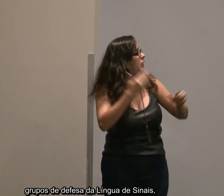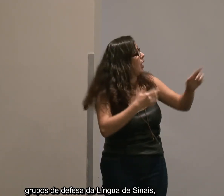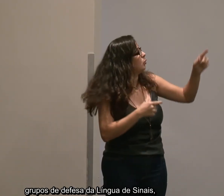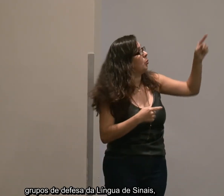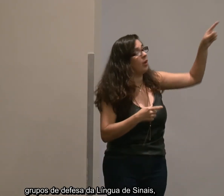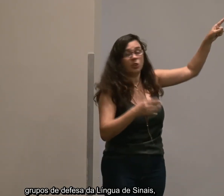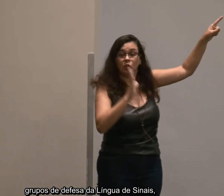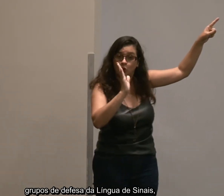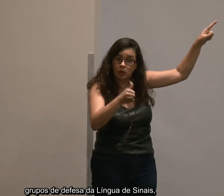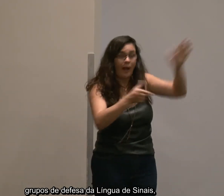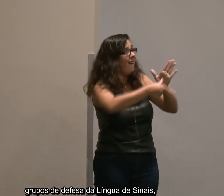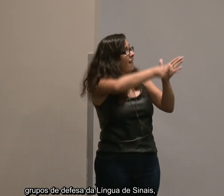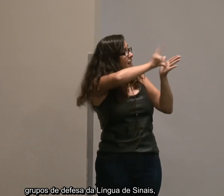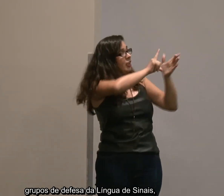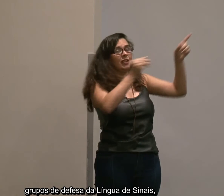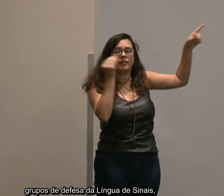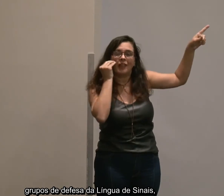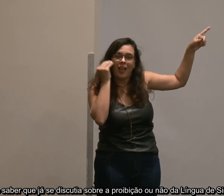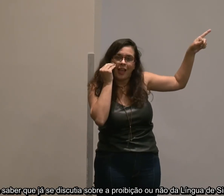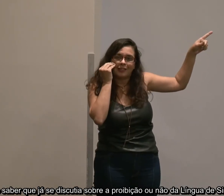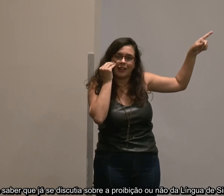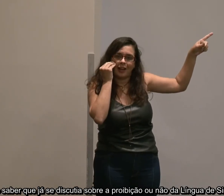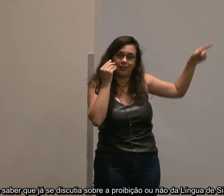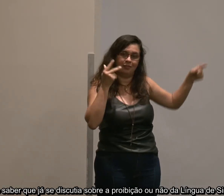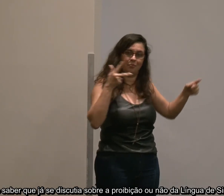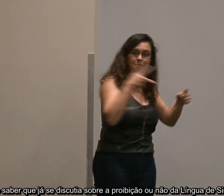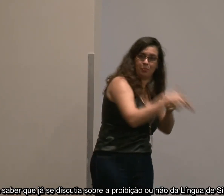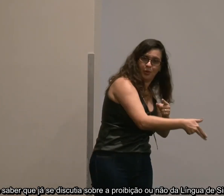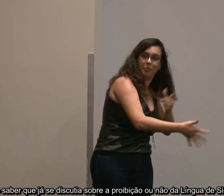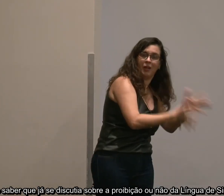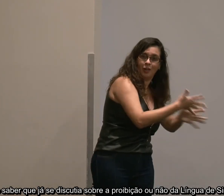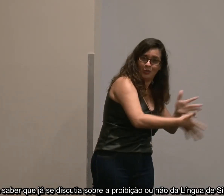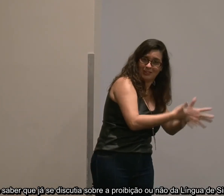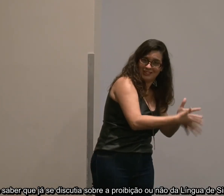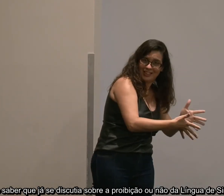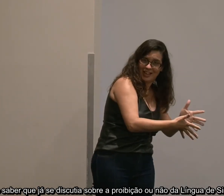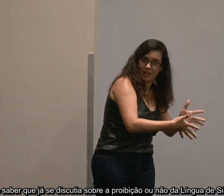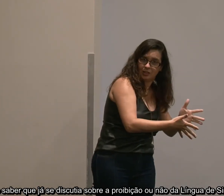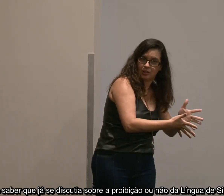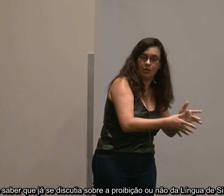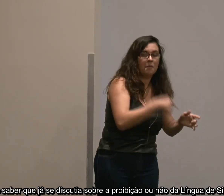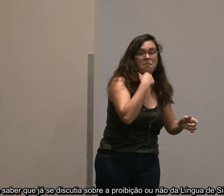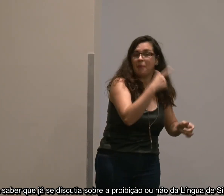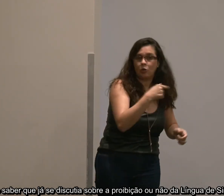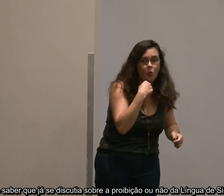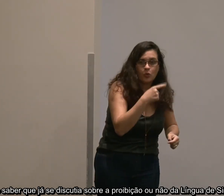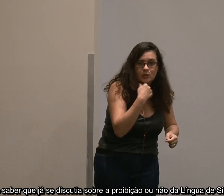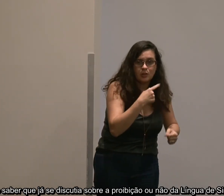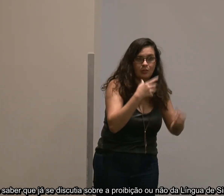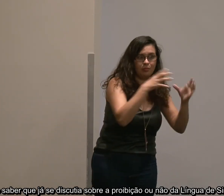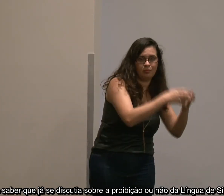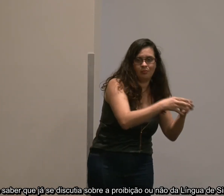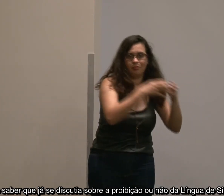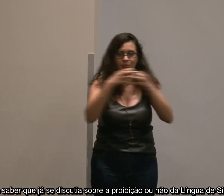ao uso da língua de sinais mas é importante entender que já se discutia sobre a proibição ou não da língua de sinais